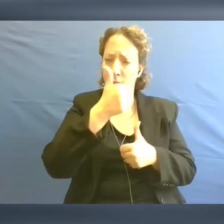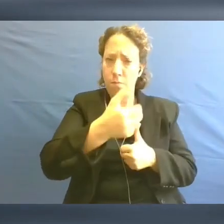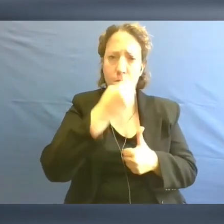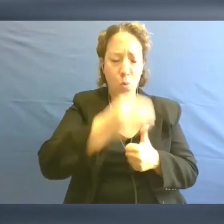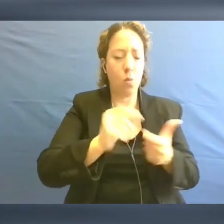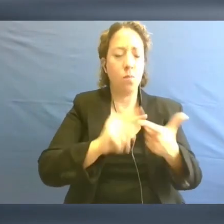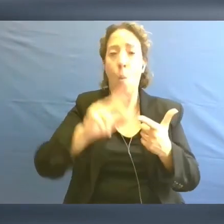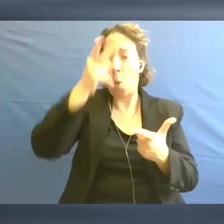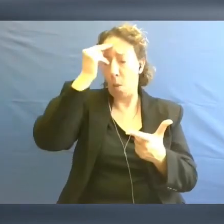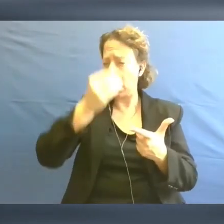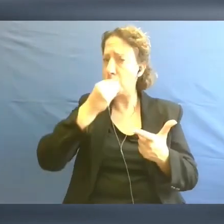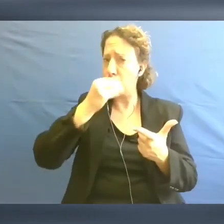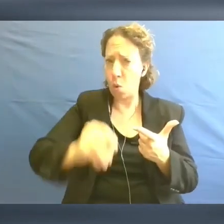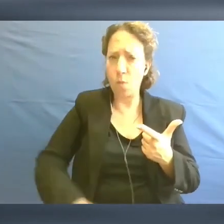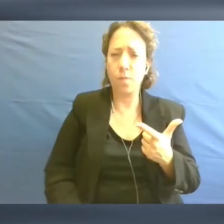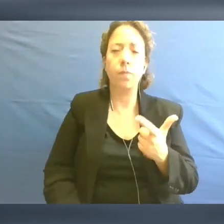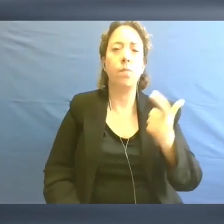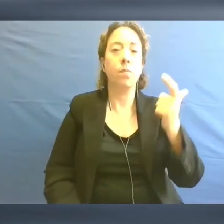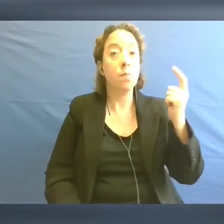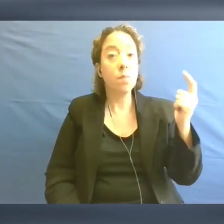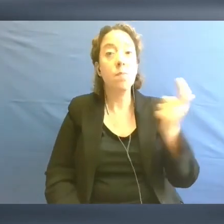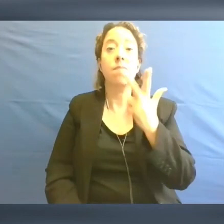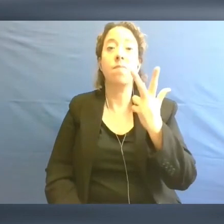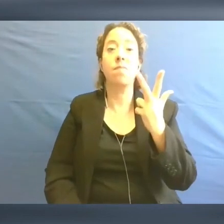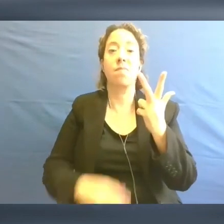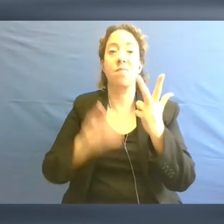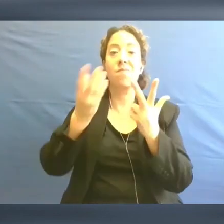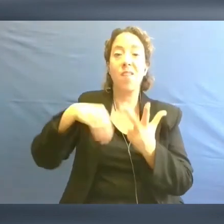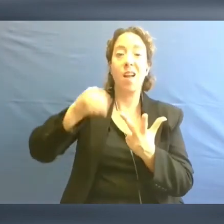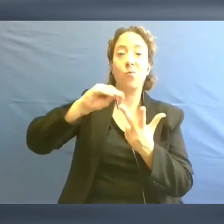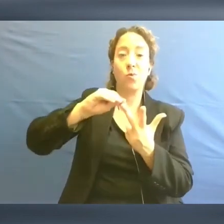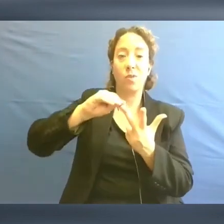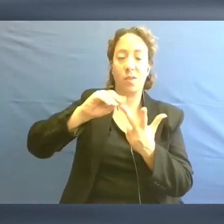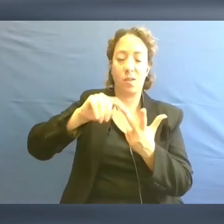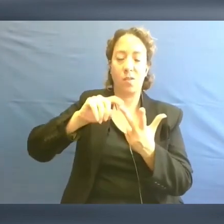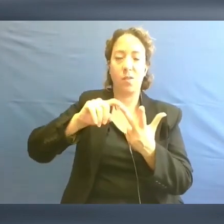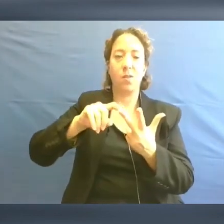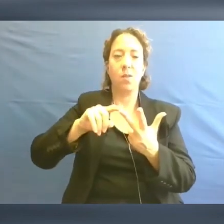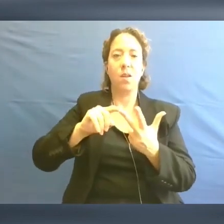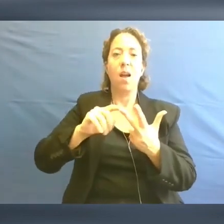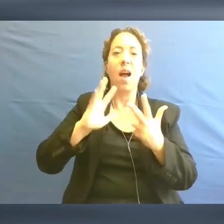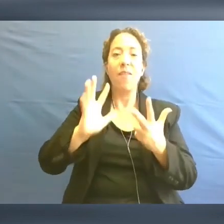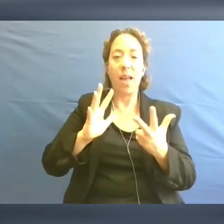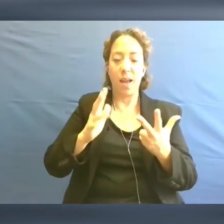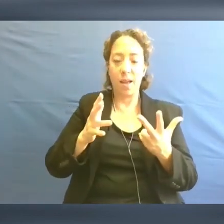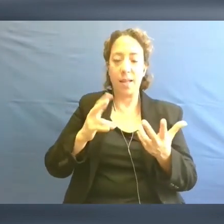comprise. Faut-il encore que la manipulation,